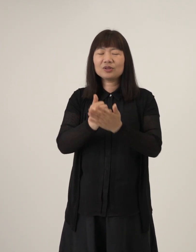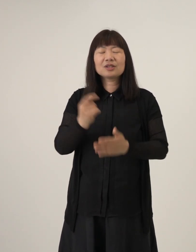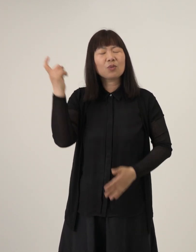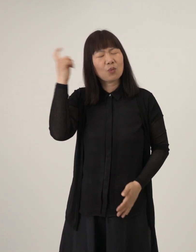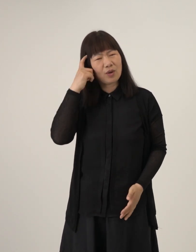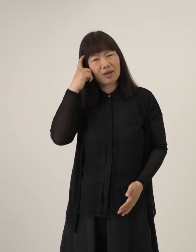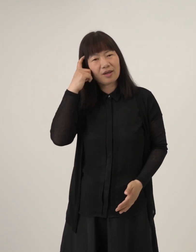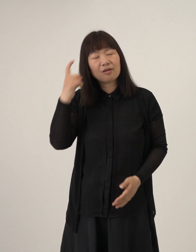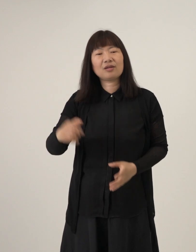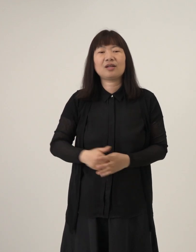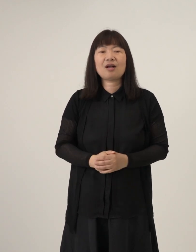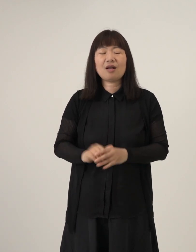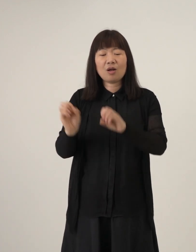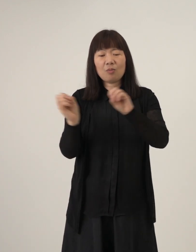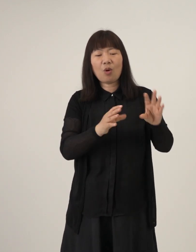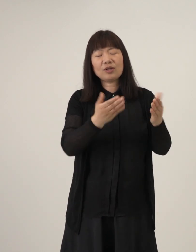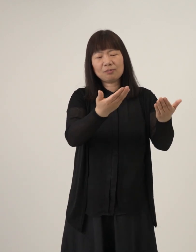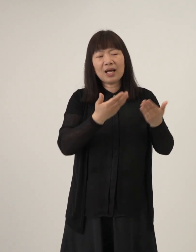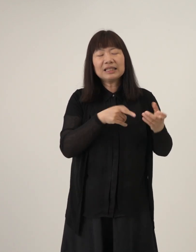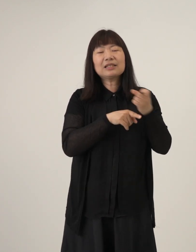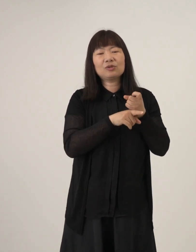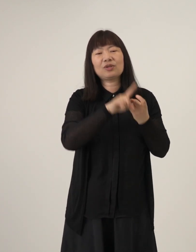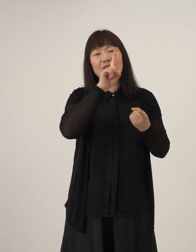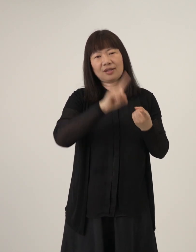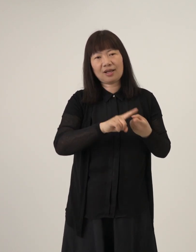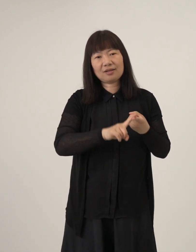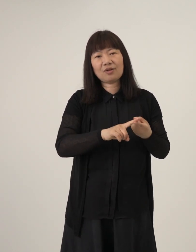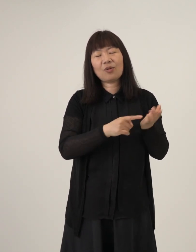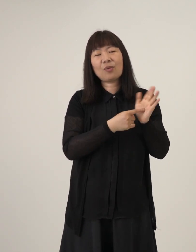왜 버림을 당했는가?